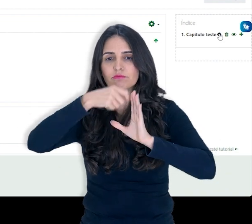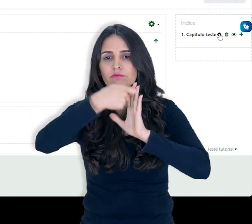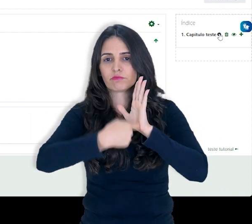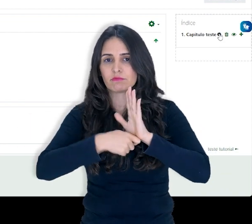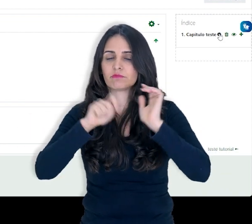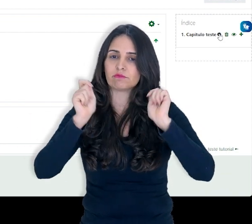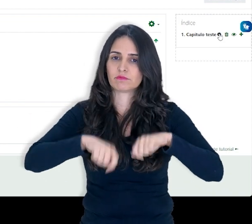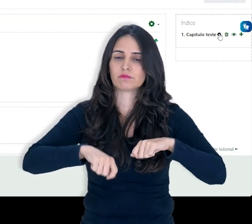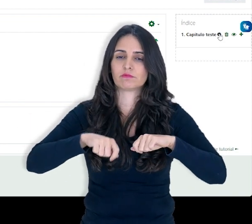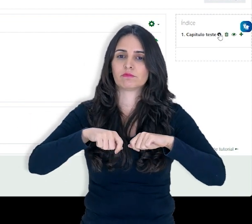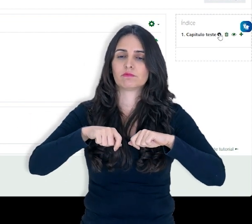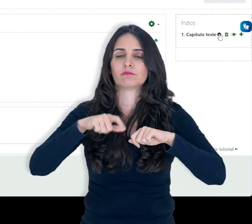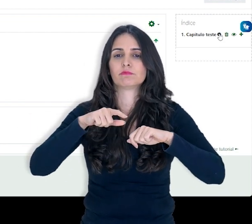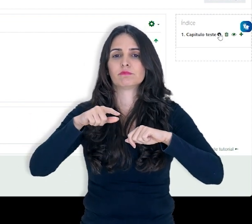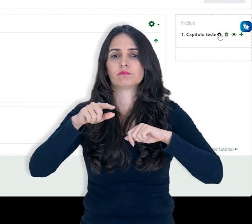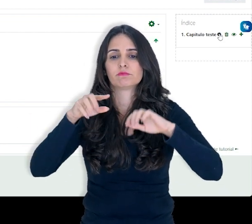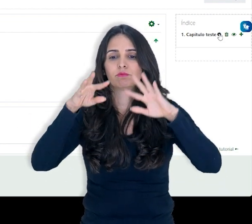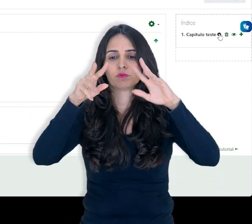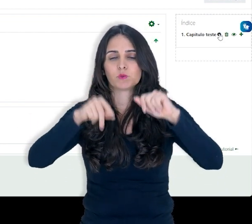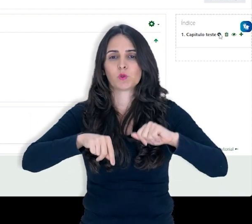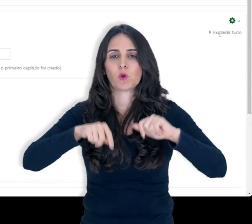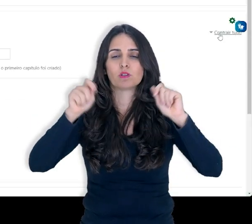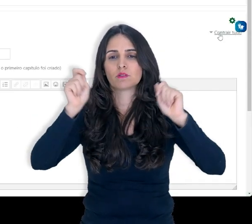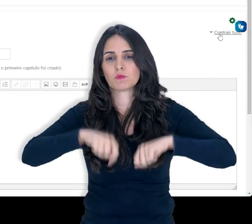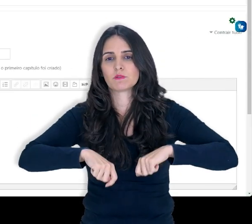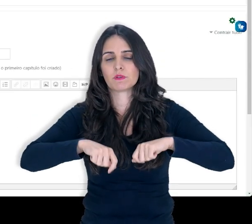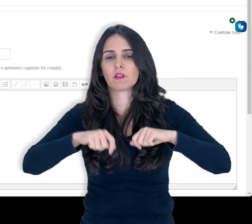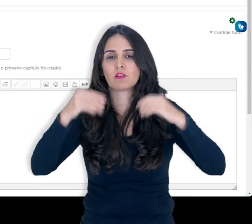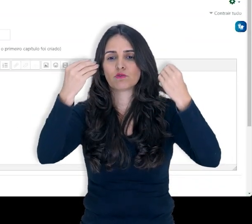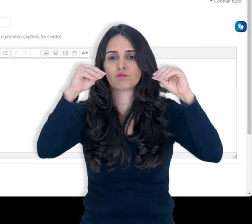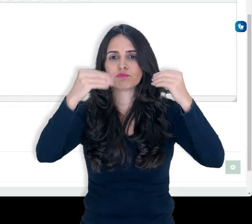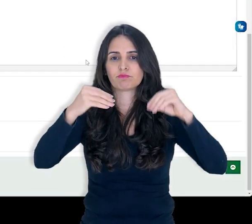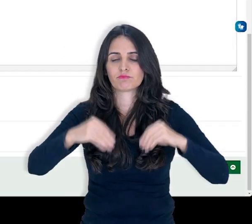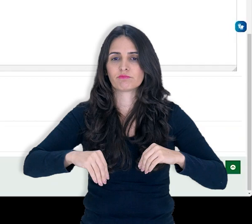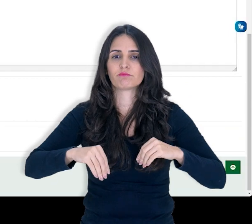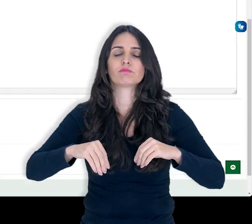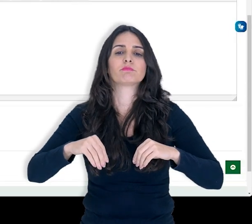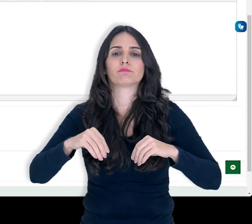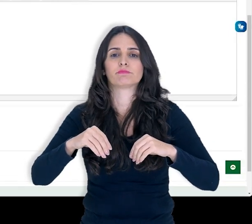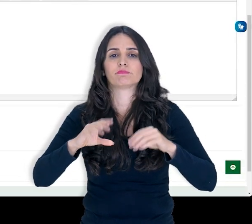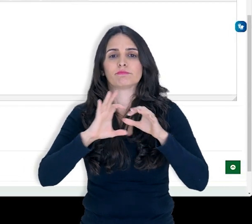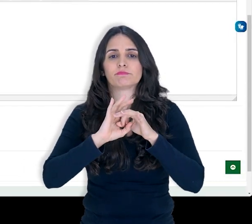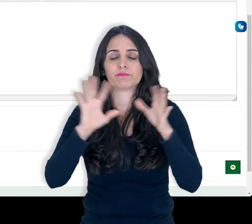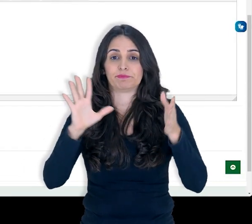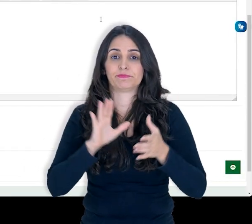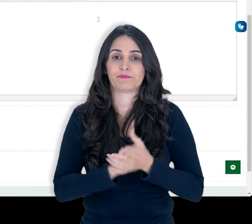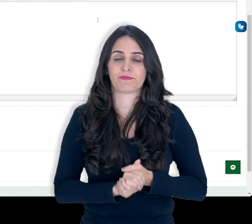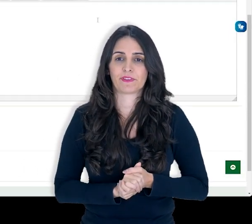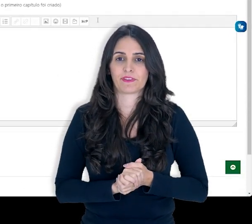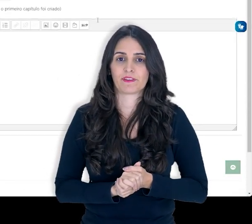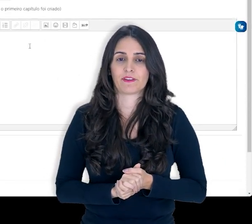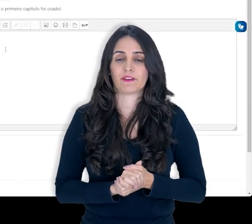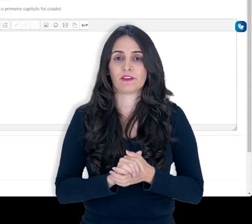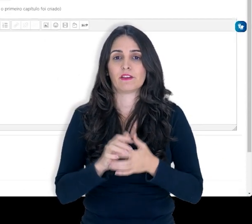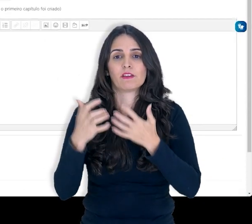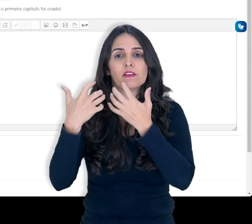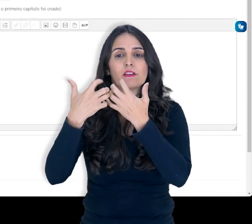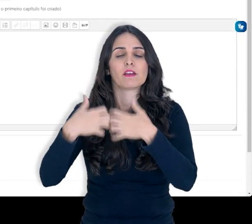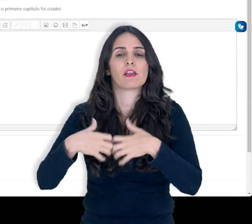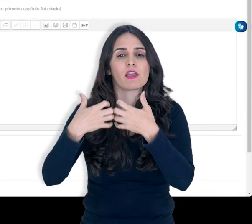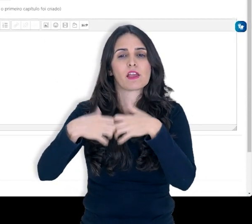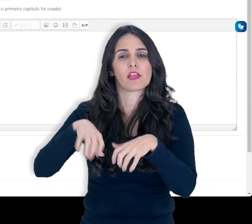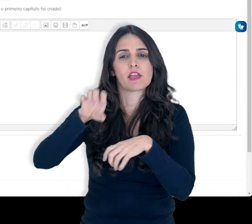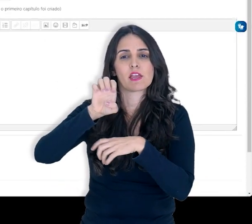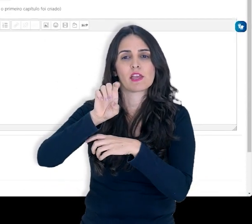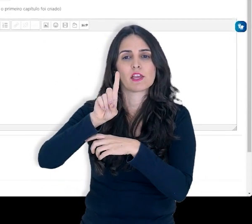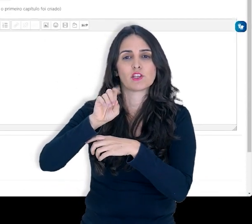deste texto enfim explorando todas as possibilidades que o editor permite pois este editor